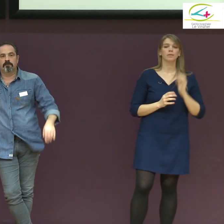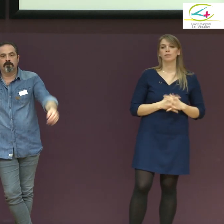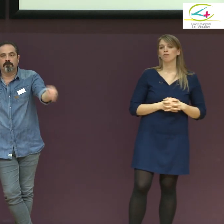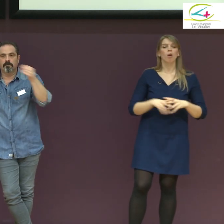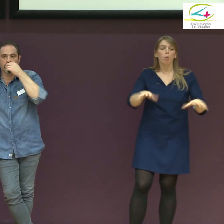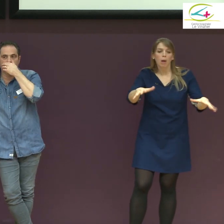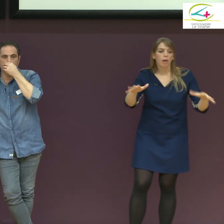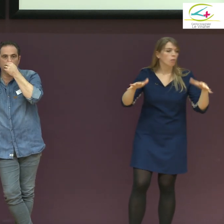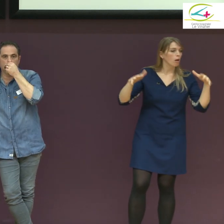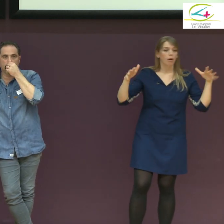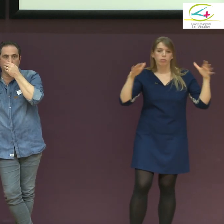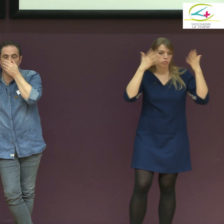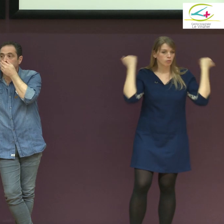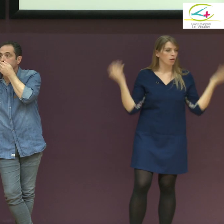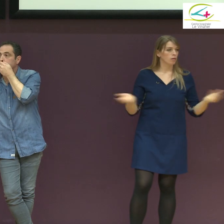Comme ça, allez-y, hein, dites...